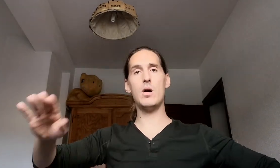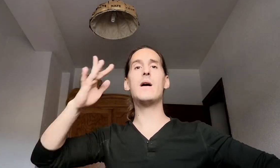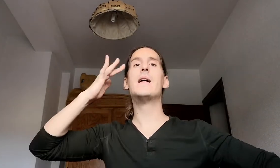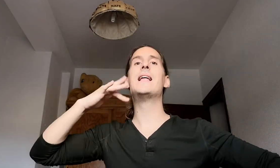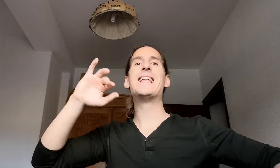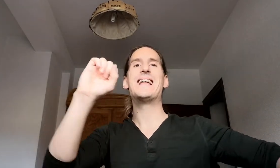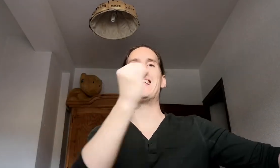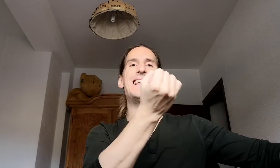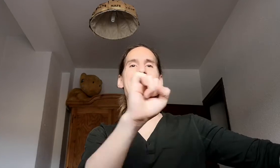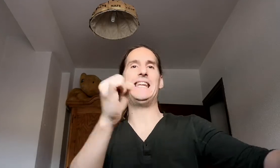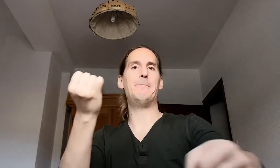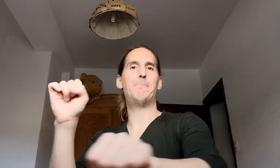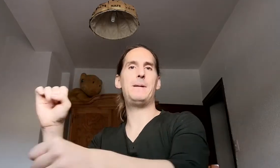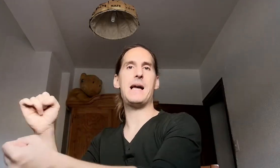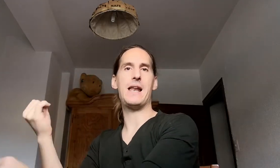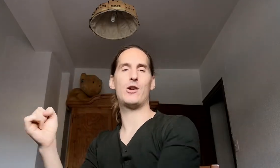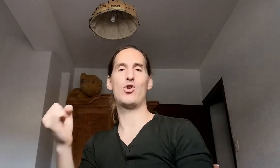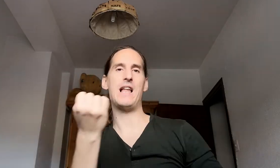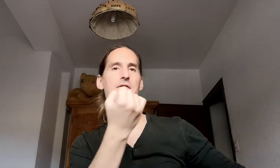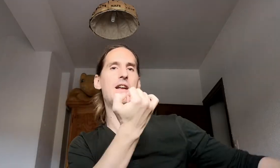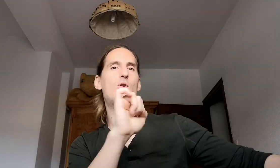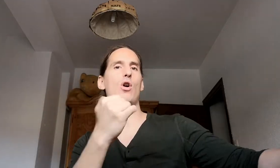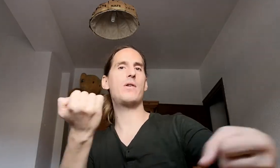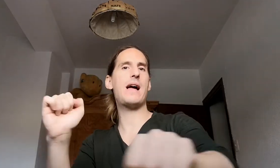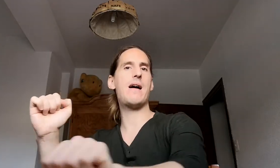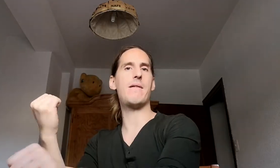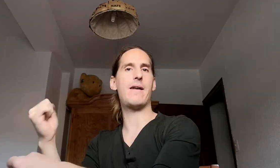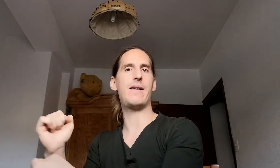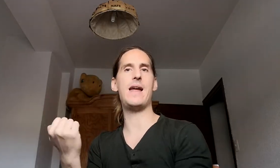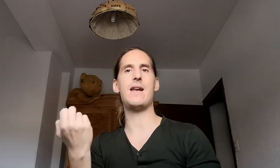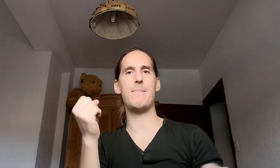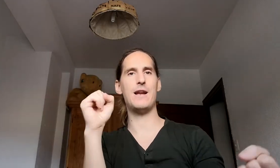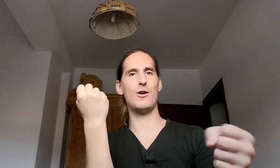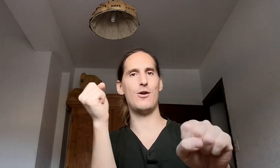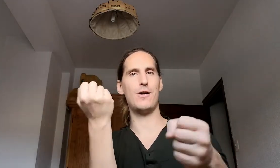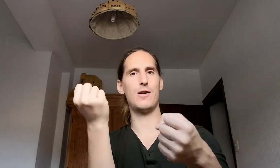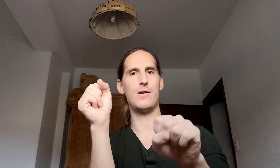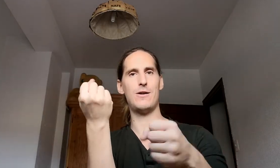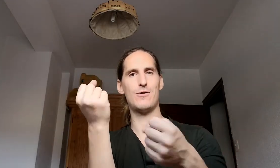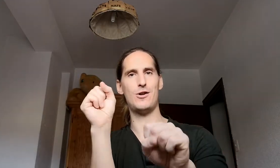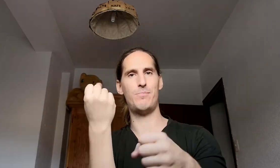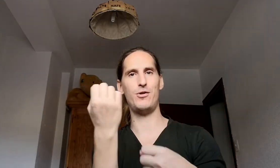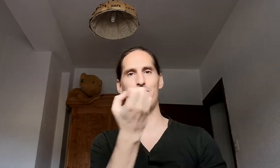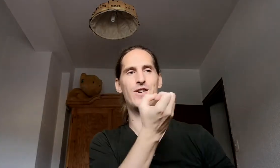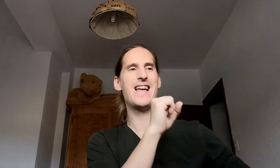Suelo. Limpiar. Con la fregona, barrer. ¿Veis que lo hago con los puños?